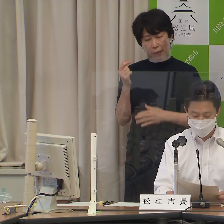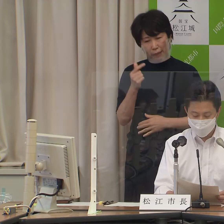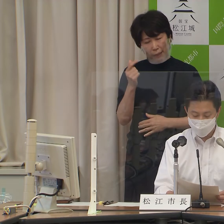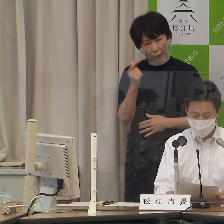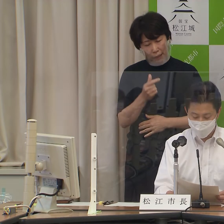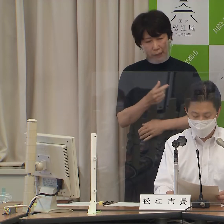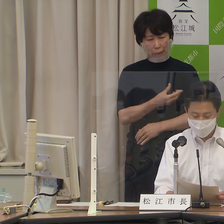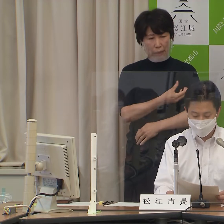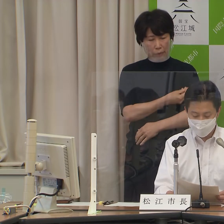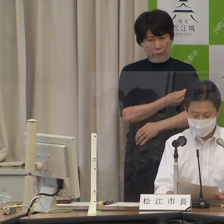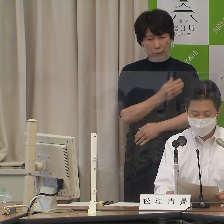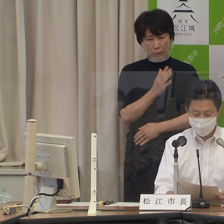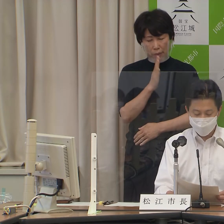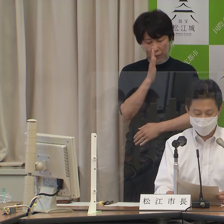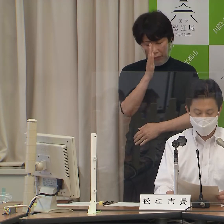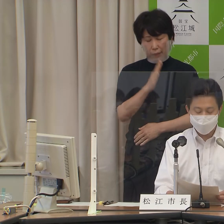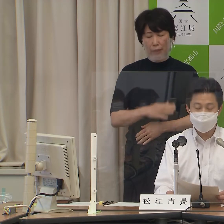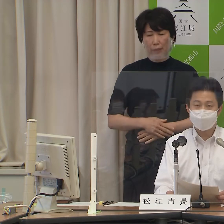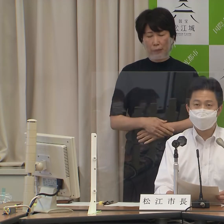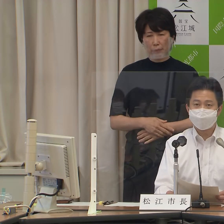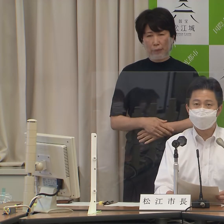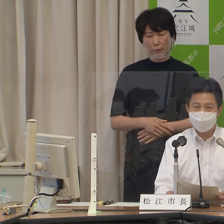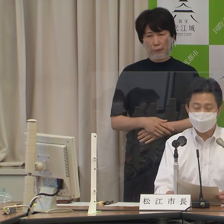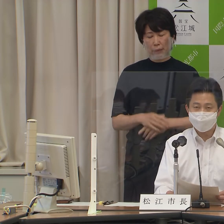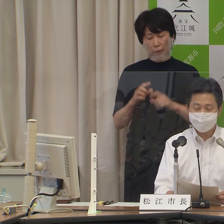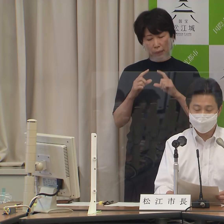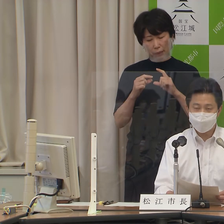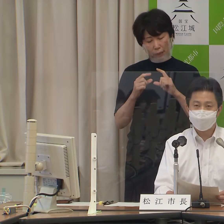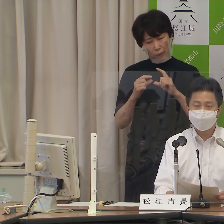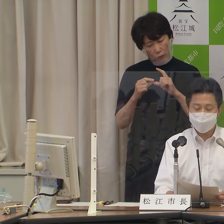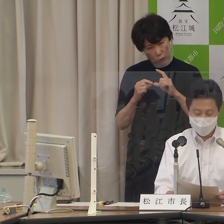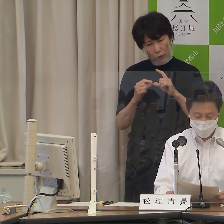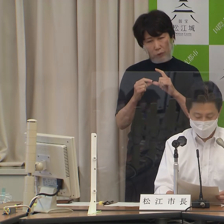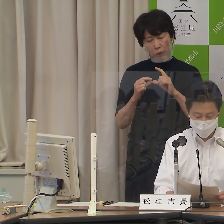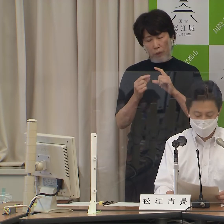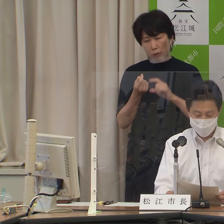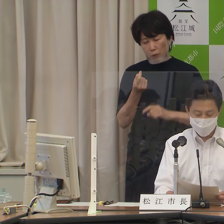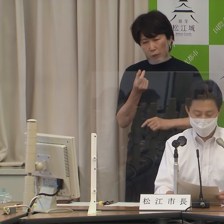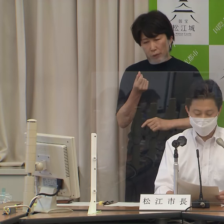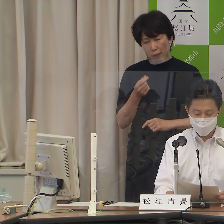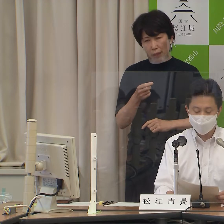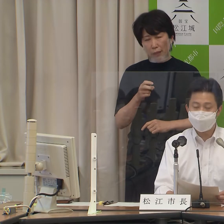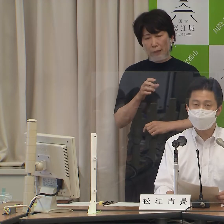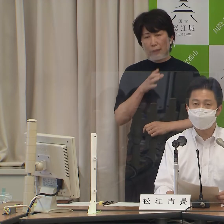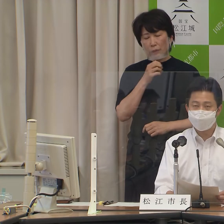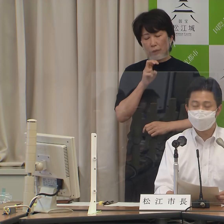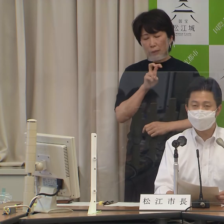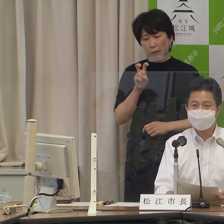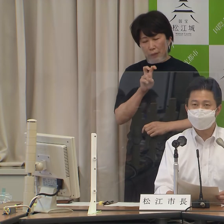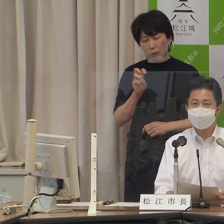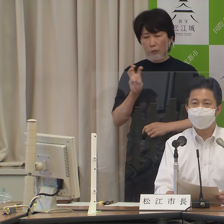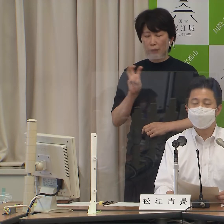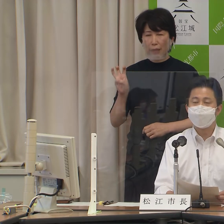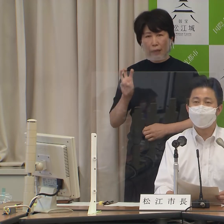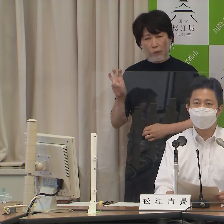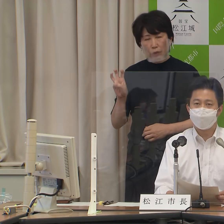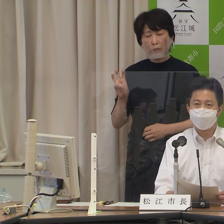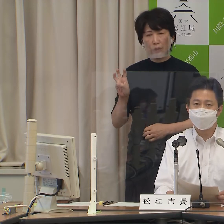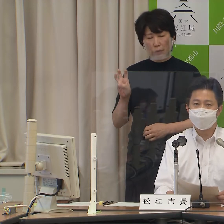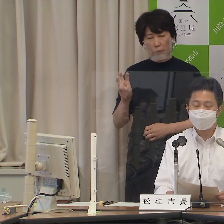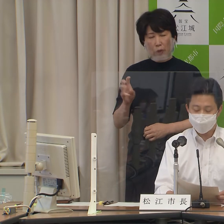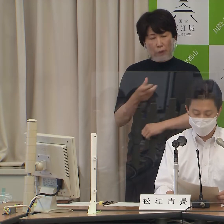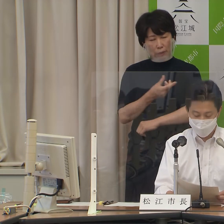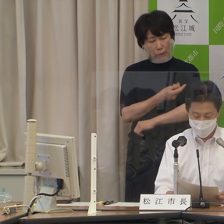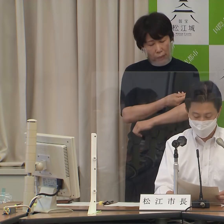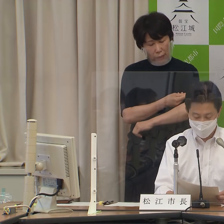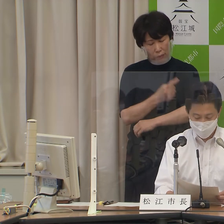していただくとともに、接種率が比較的低い20歳代、30歳代の皆様には、接種の検討を